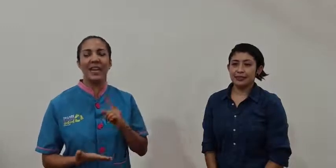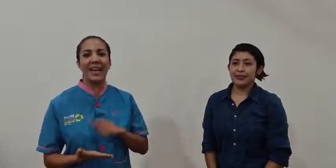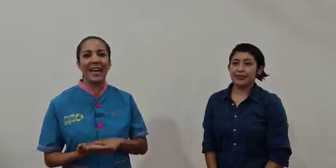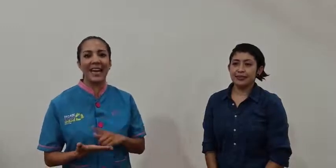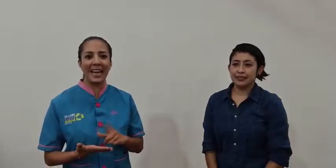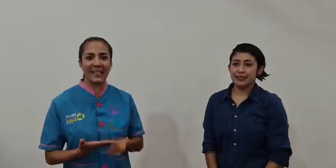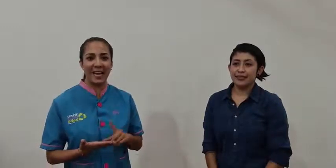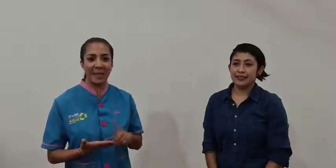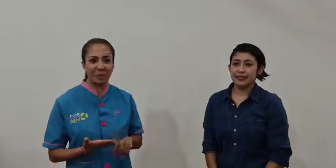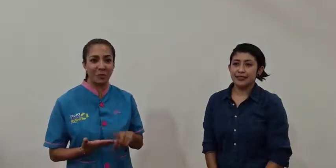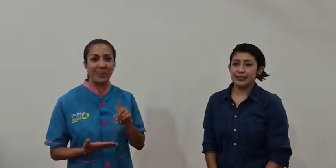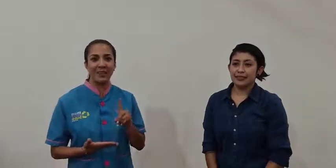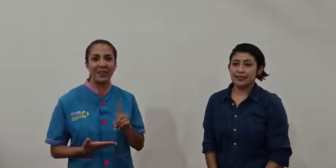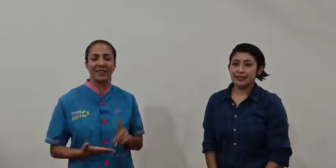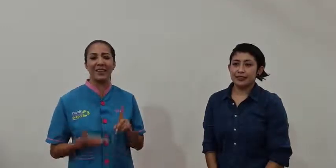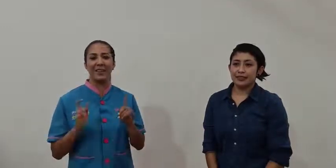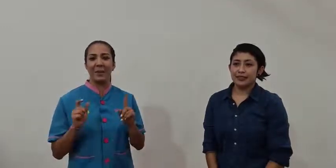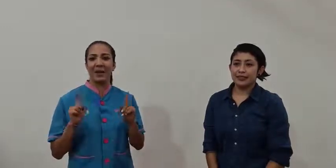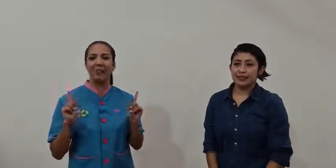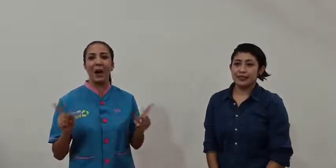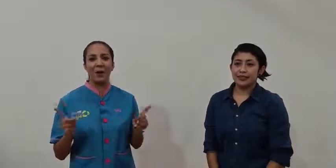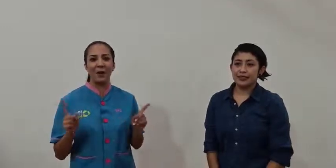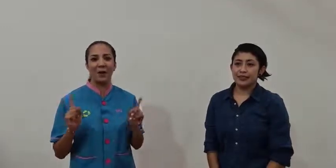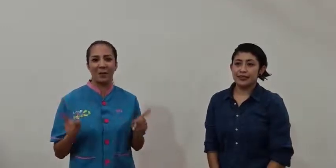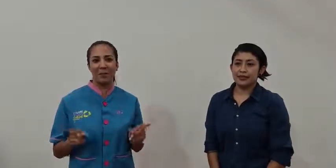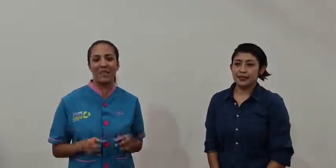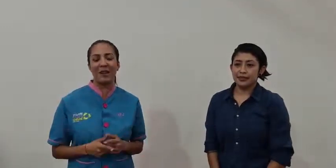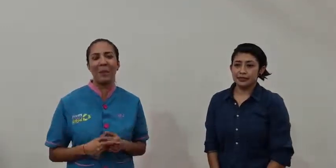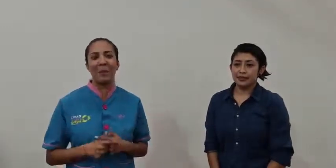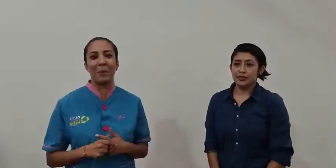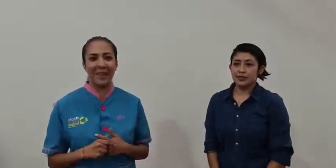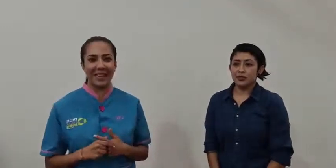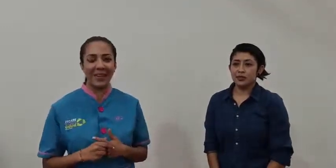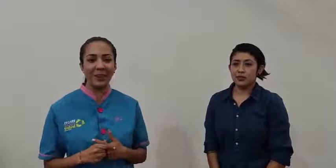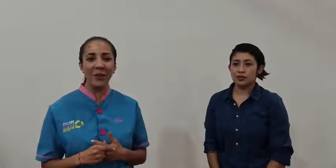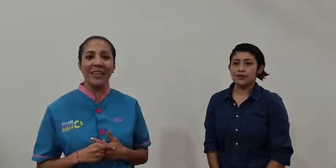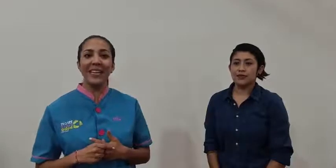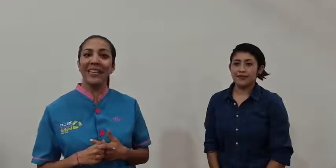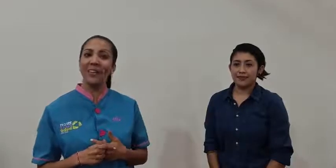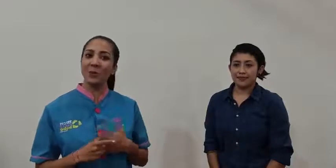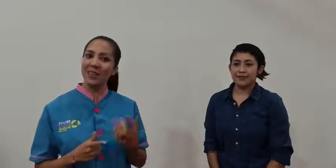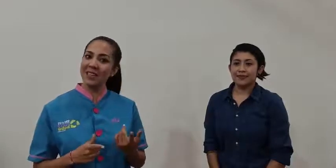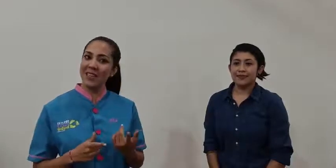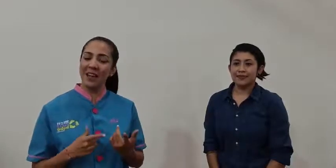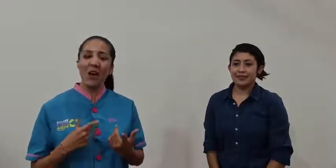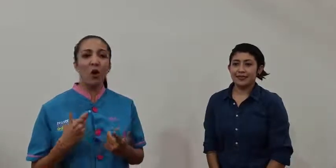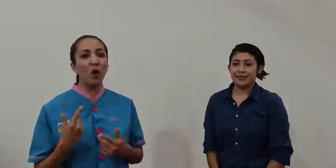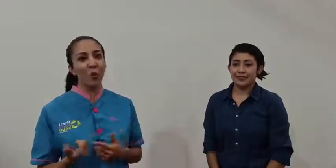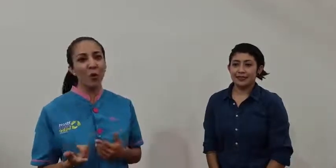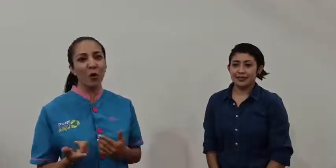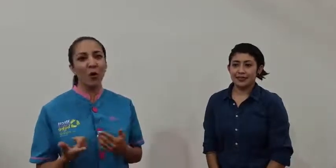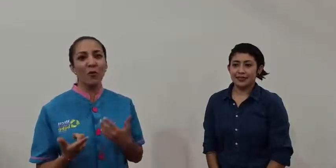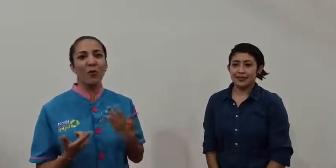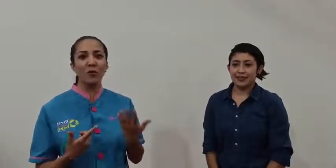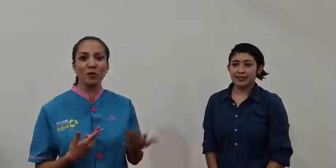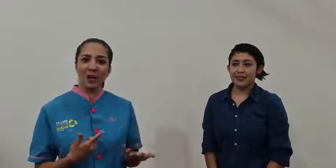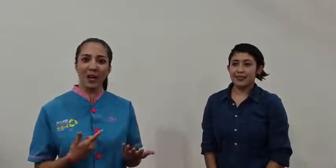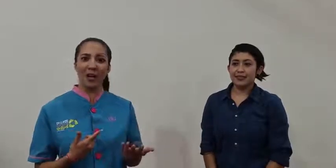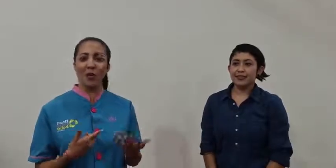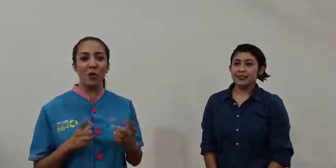en LSM. Súper interesante, la verdad, ahorita lo que hemos estado platicando, y nos van a enseñar cómo funciona. No